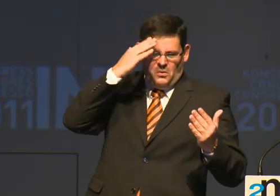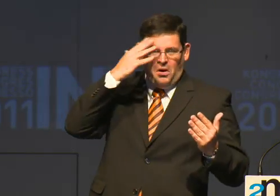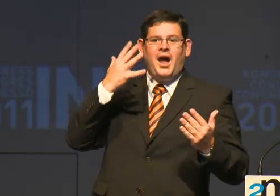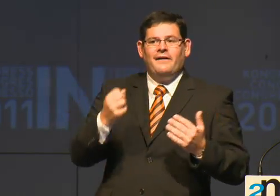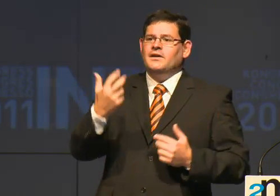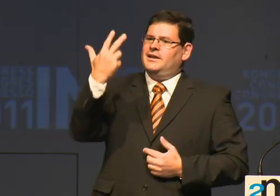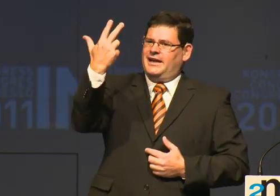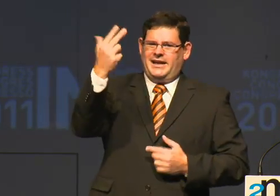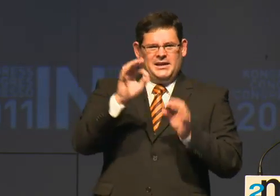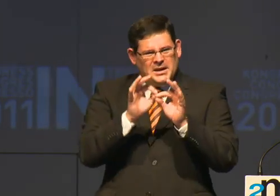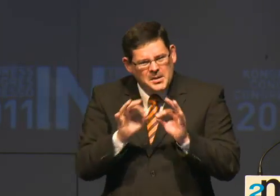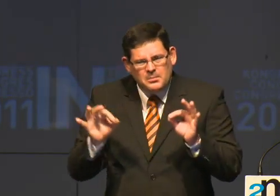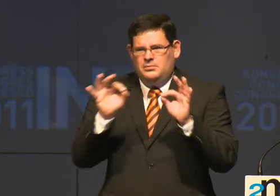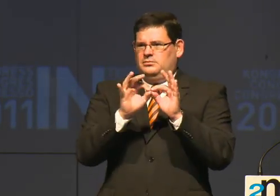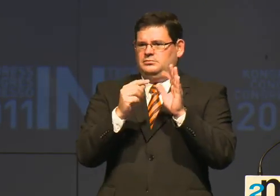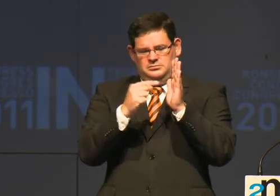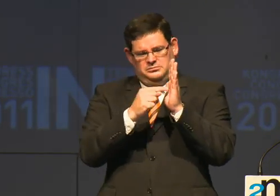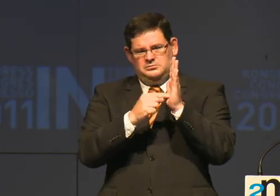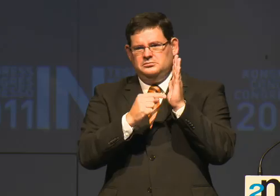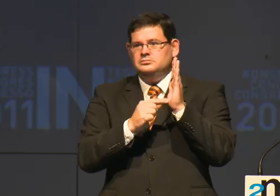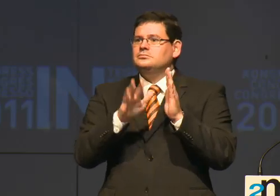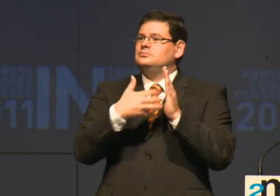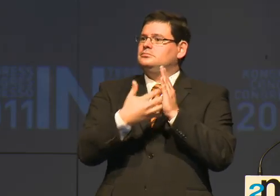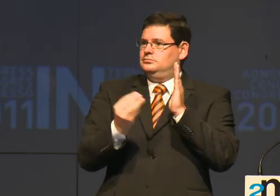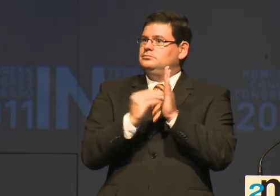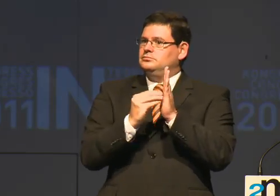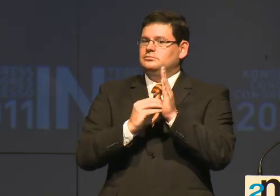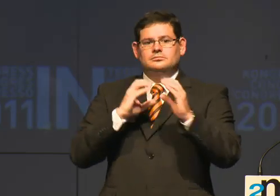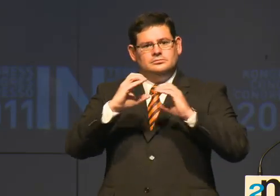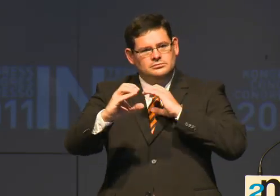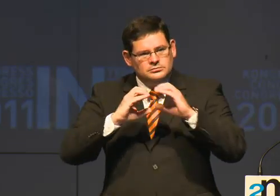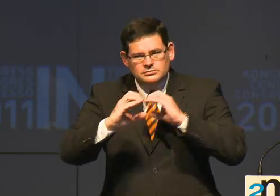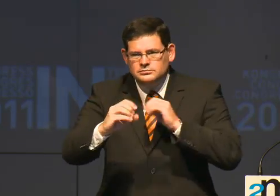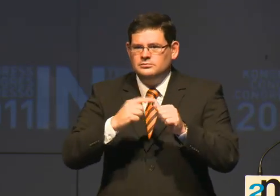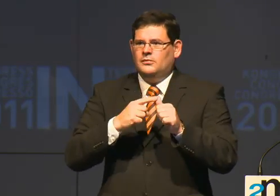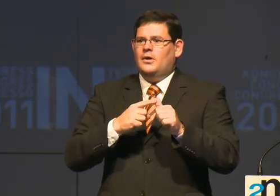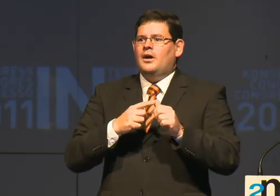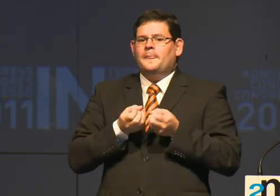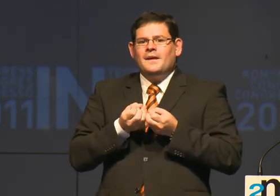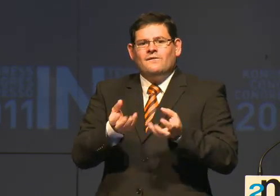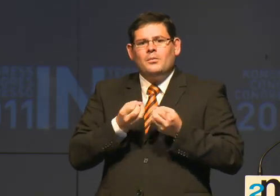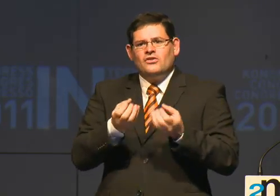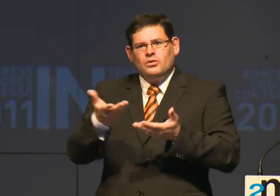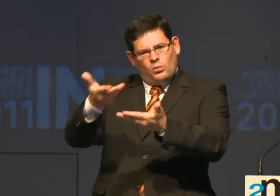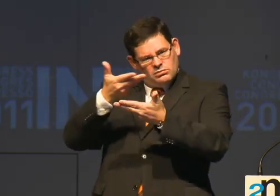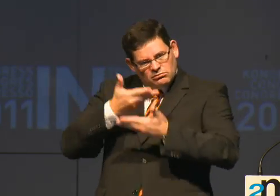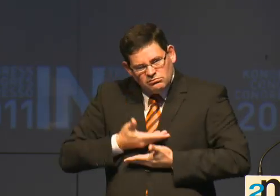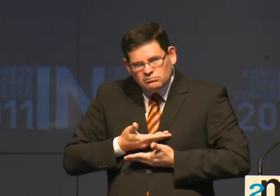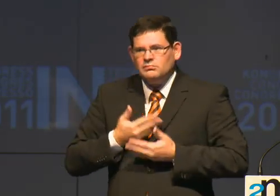convention, on sait qu'il y a différentes choses. Il y a 3 points très importants. La langue des signes